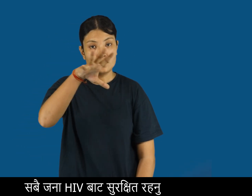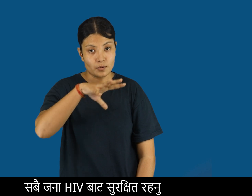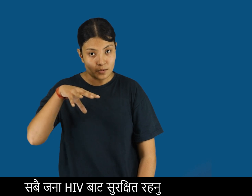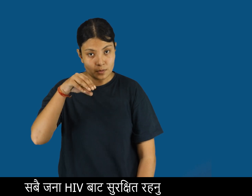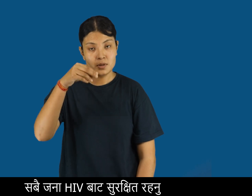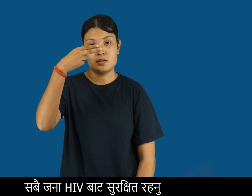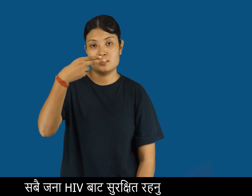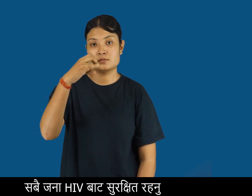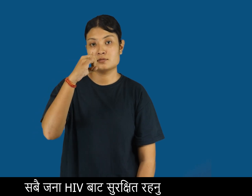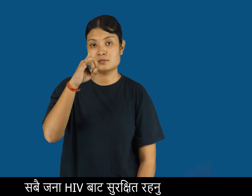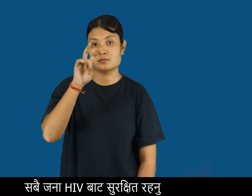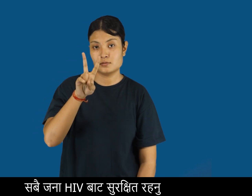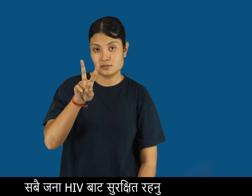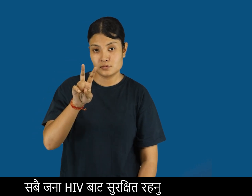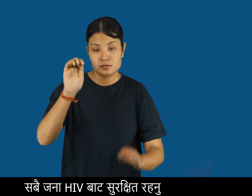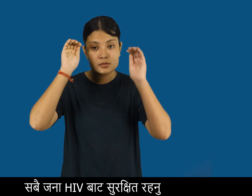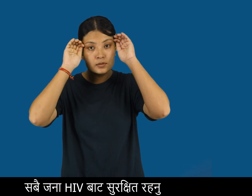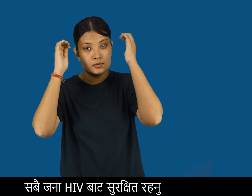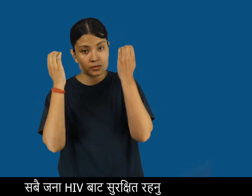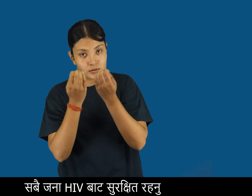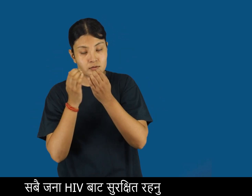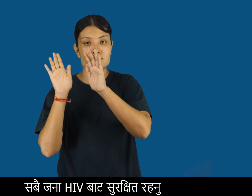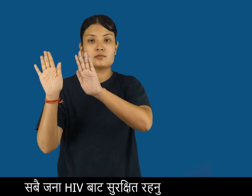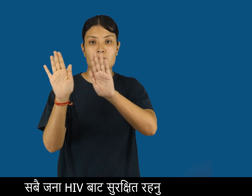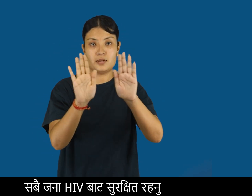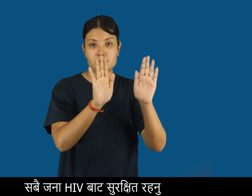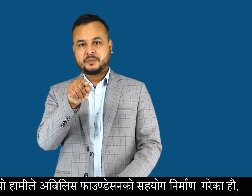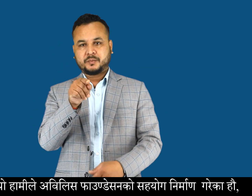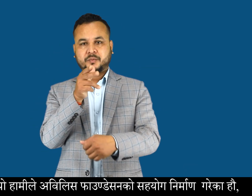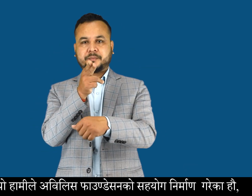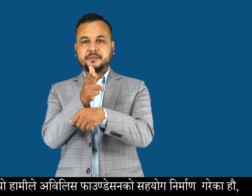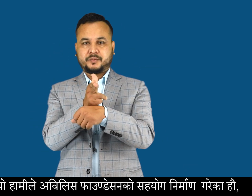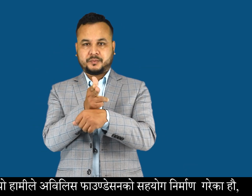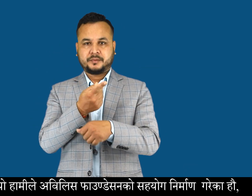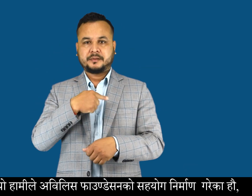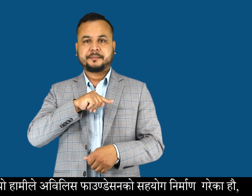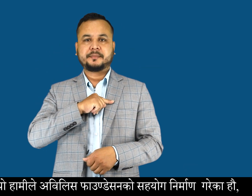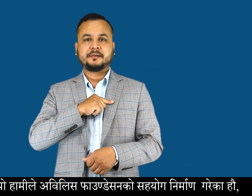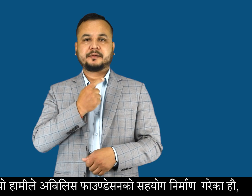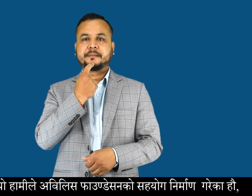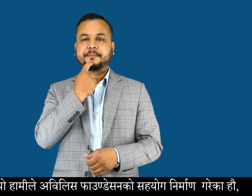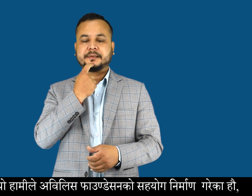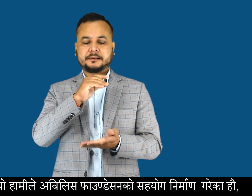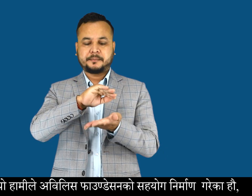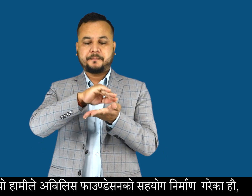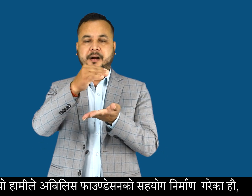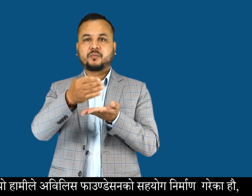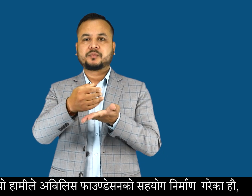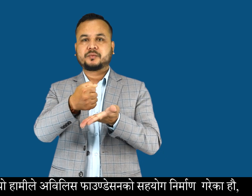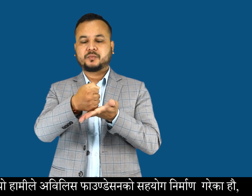सबैजना HIVबाट सुरक्षित रहनु। धन्यवाद। यो भिडियो हामीले एभलिस फाउन्डेसनको